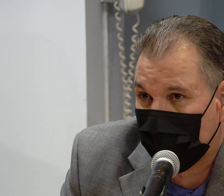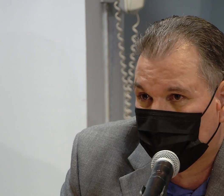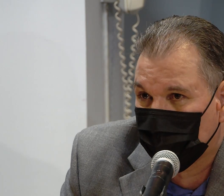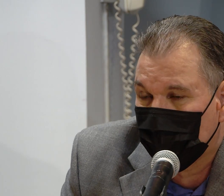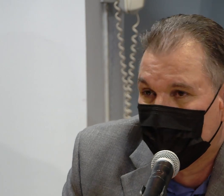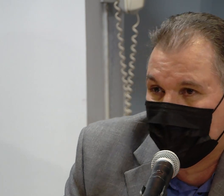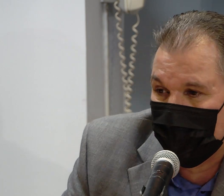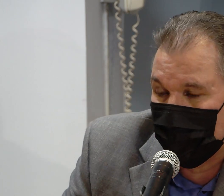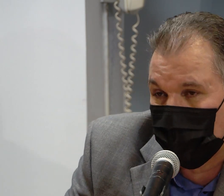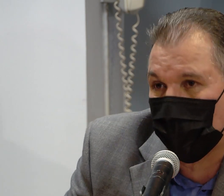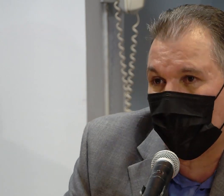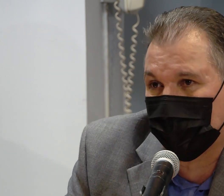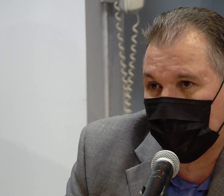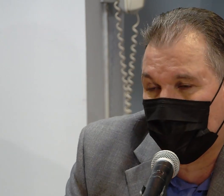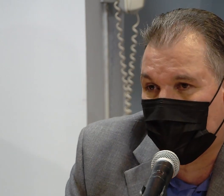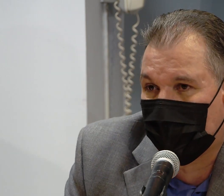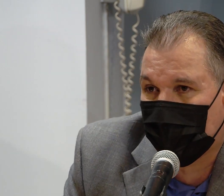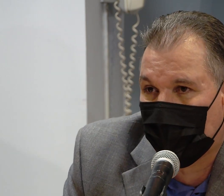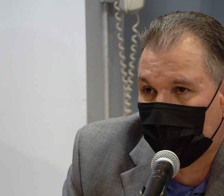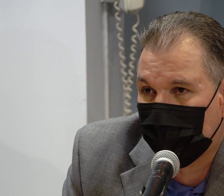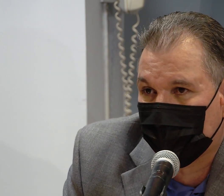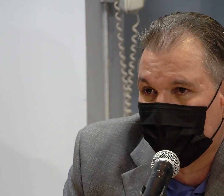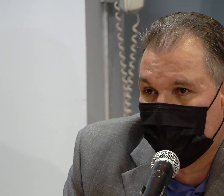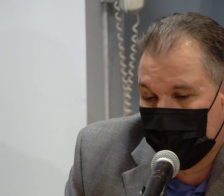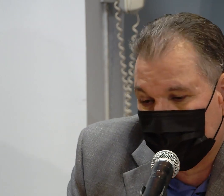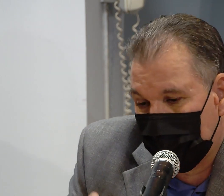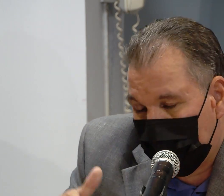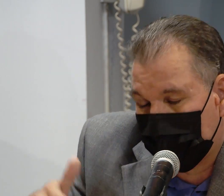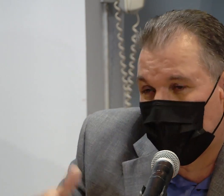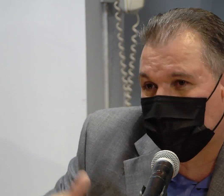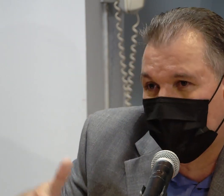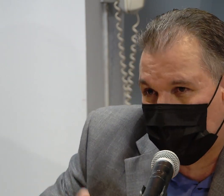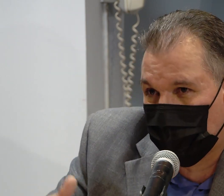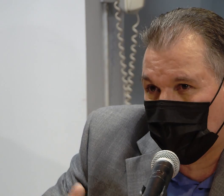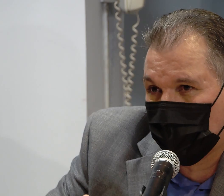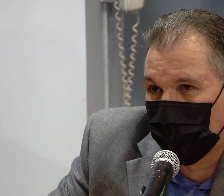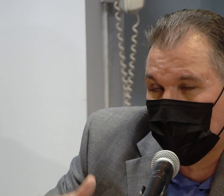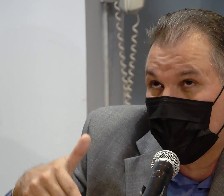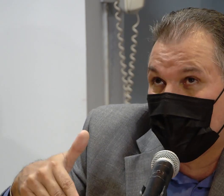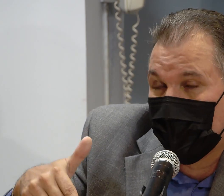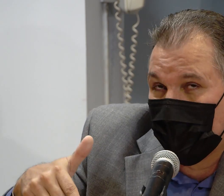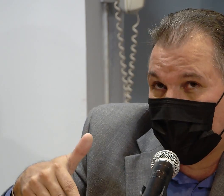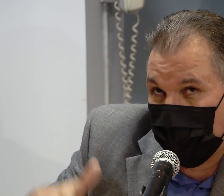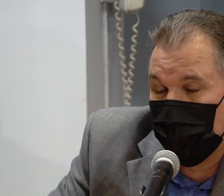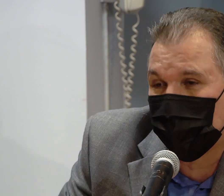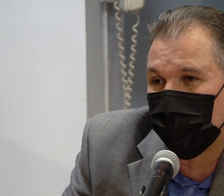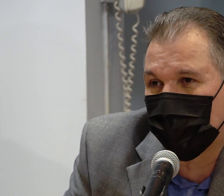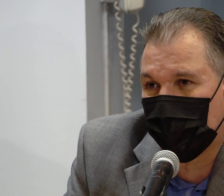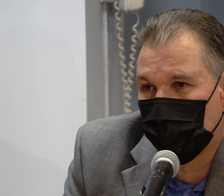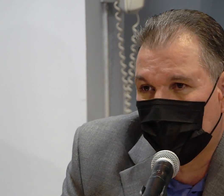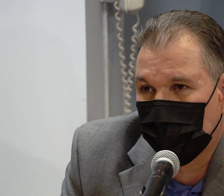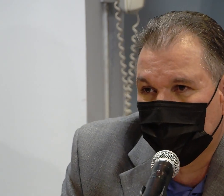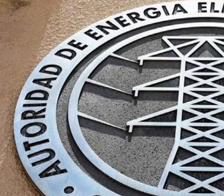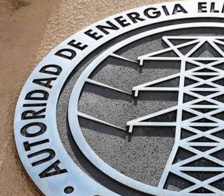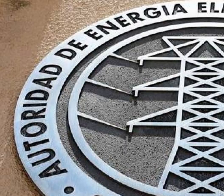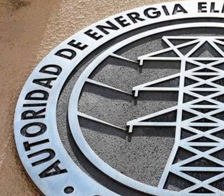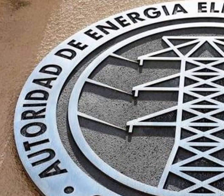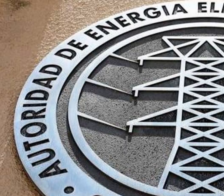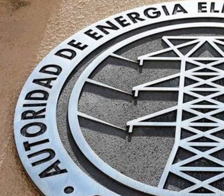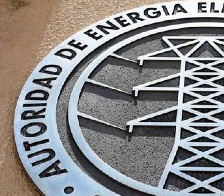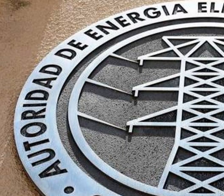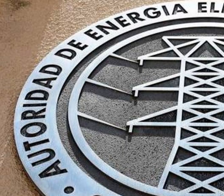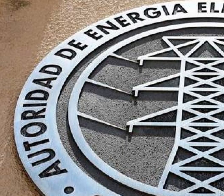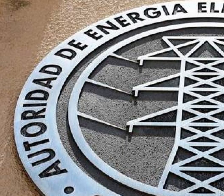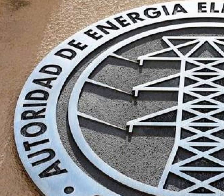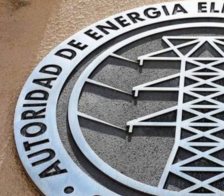cedazos y entró hasta el área de la de los pedazos fijos de nuestras unidades la llama